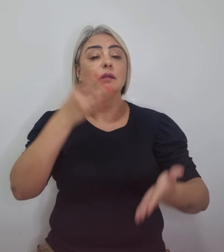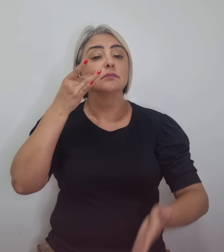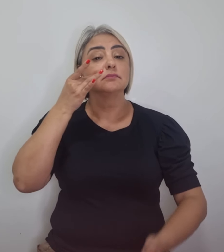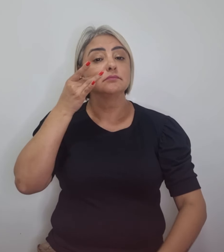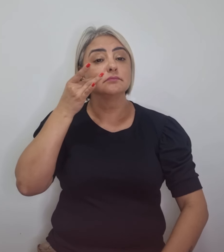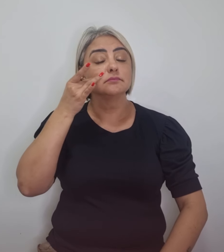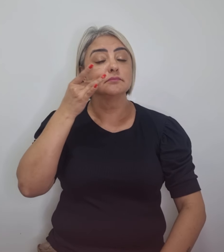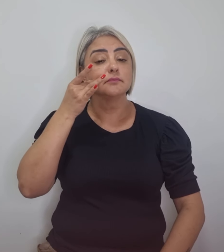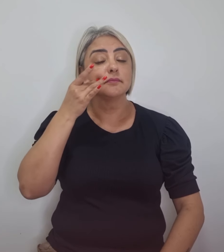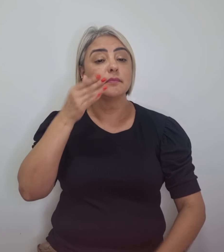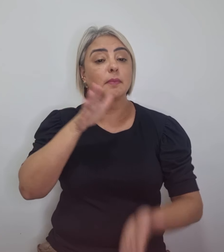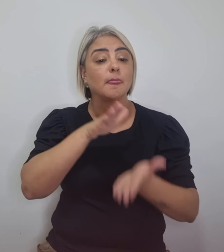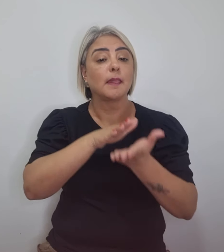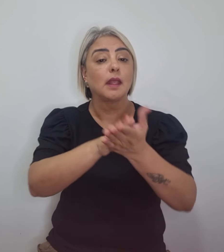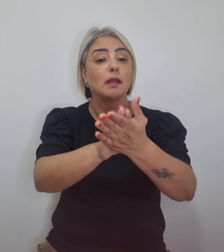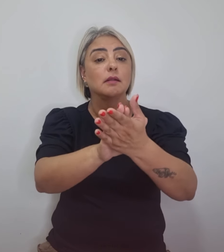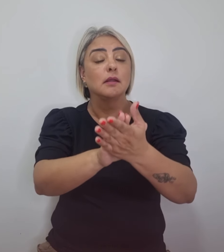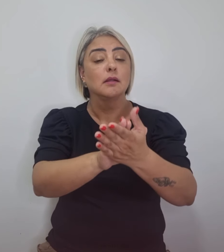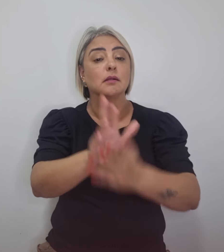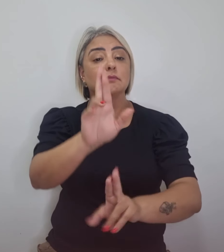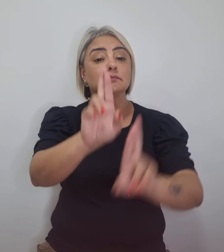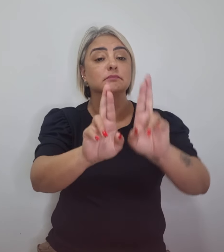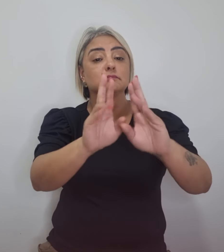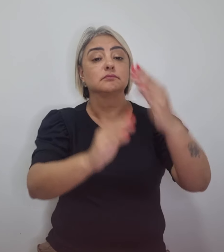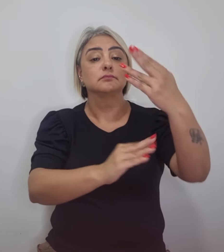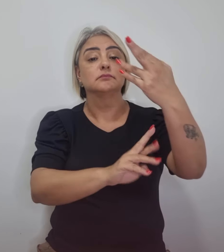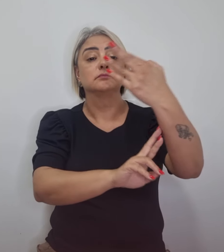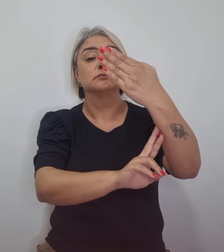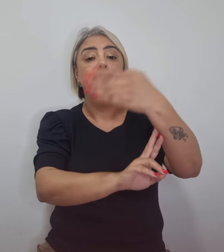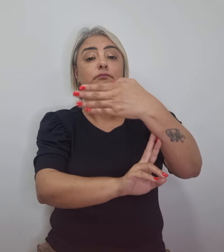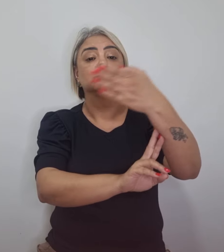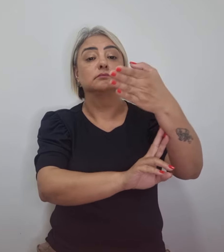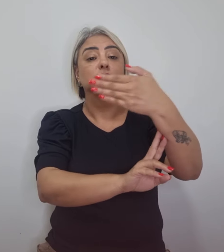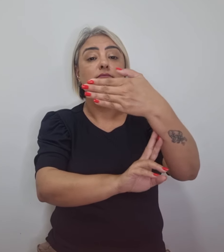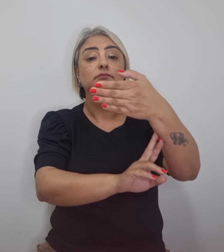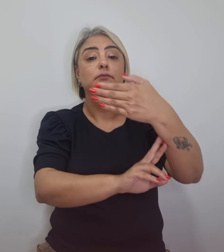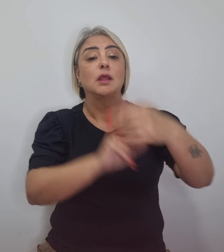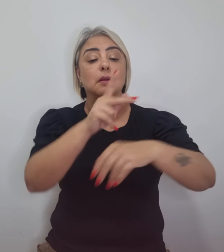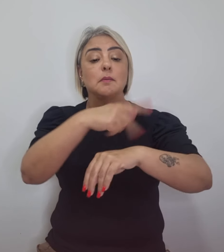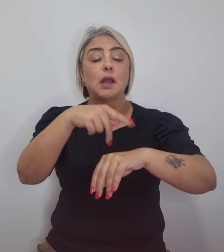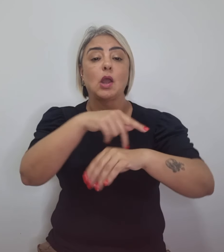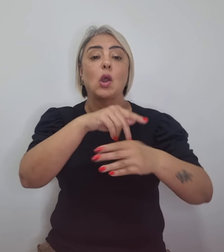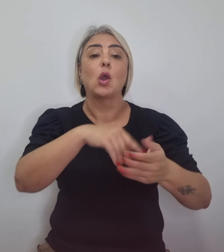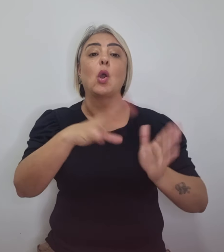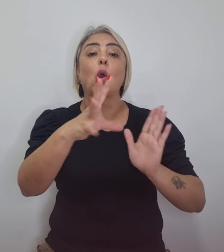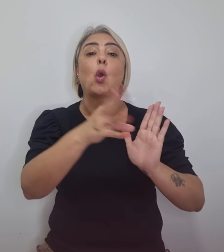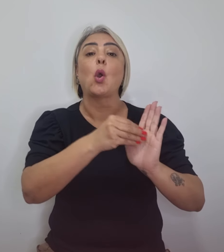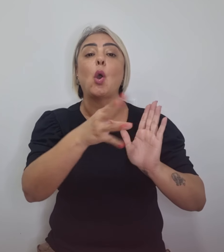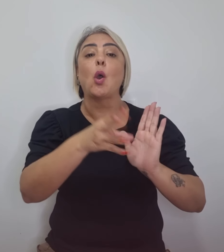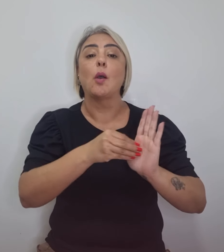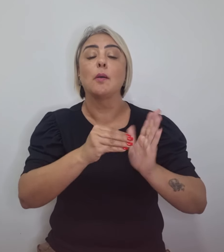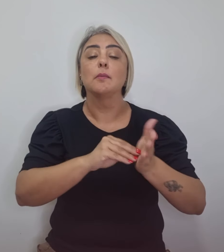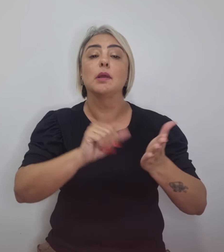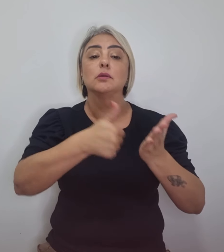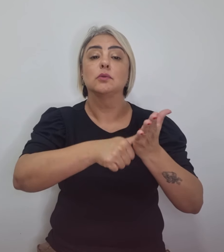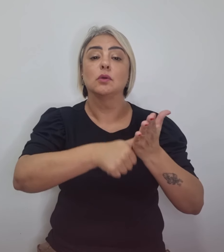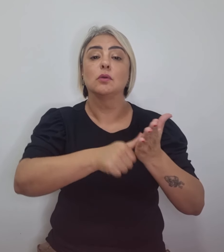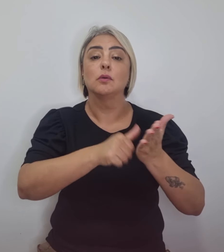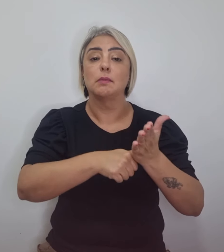emitida pela representação do país com cópia dos documentos autenticados. Se